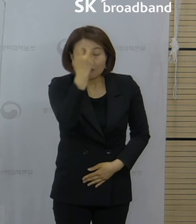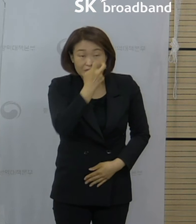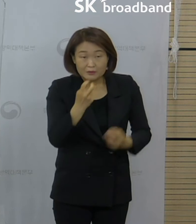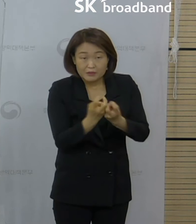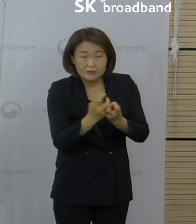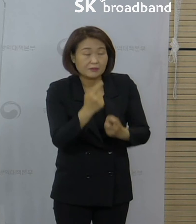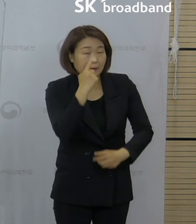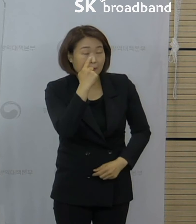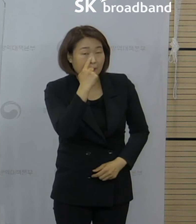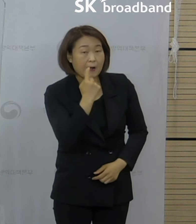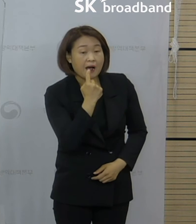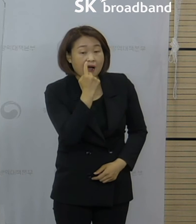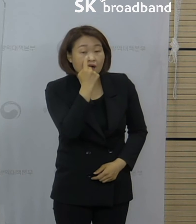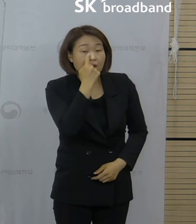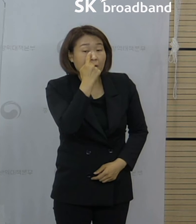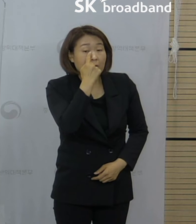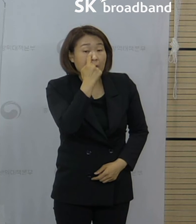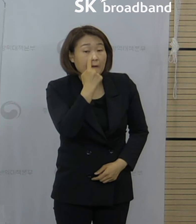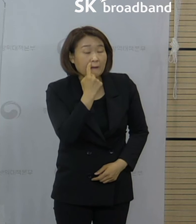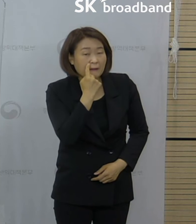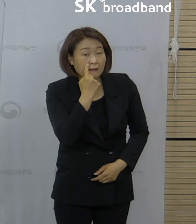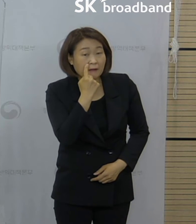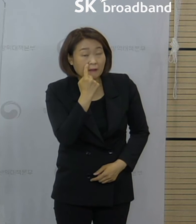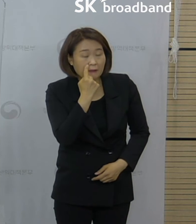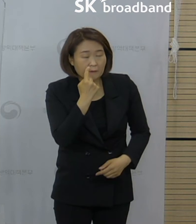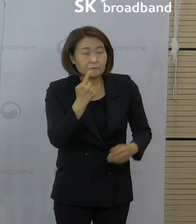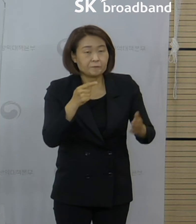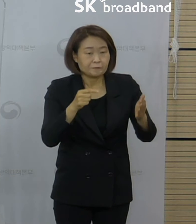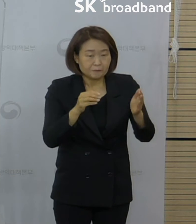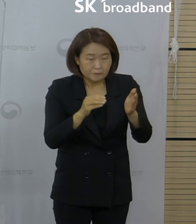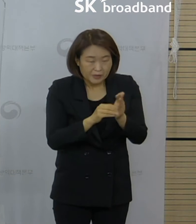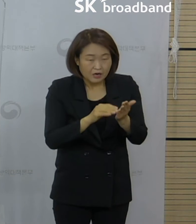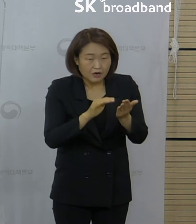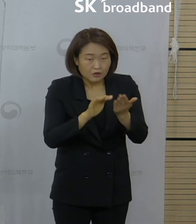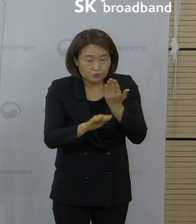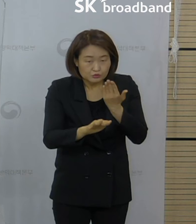채취하고 이를 15분 이내에 확인하고 다만